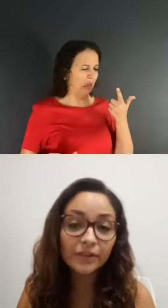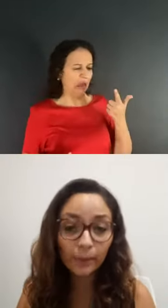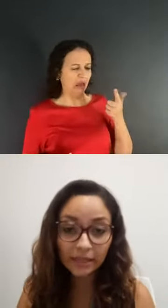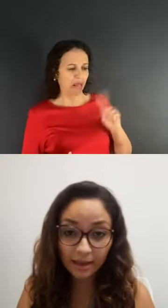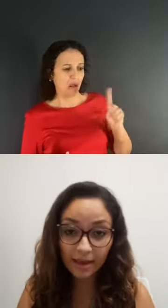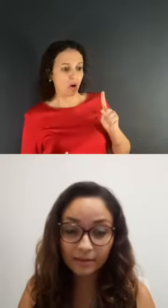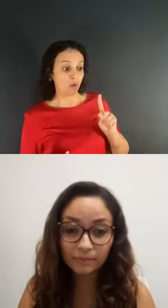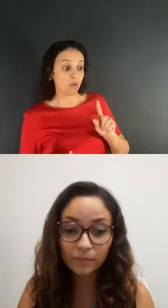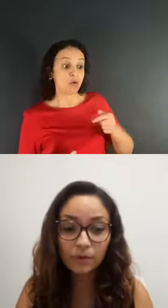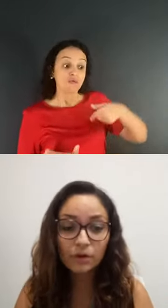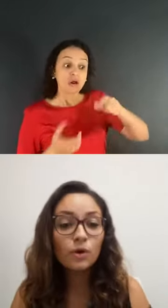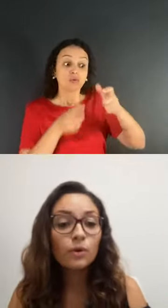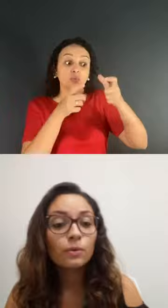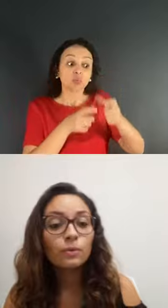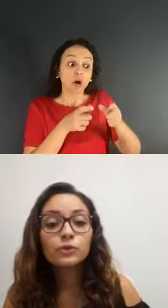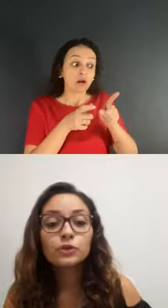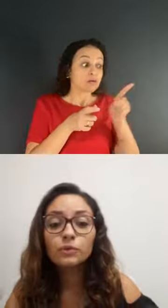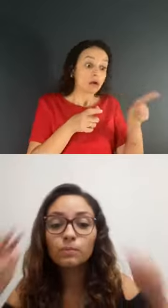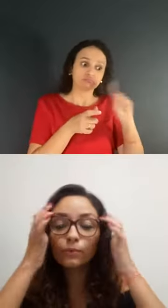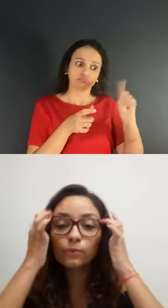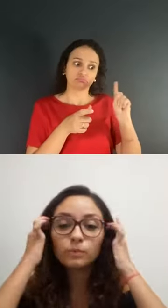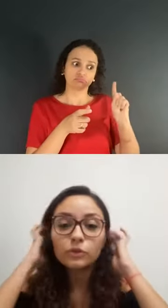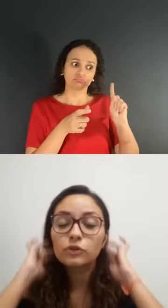vai frequentar,